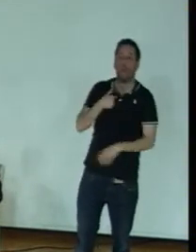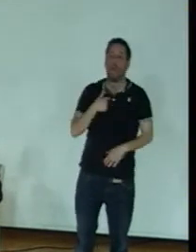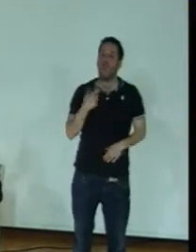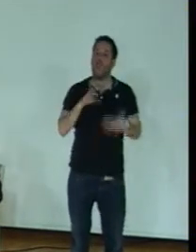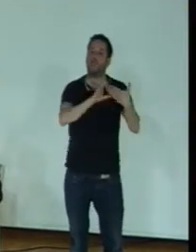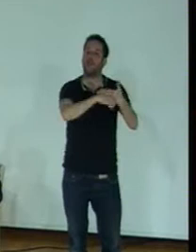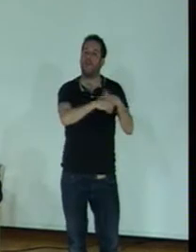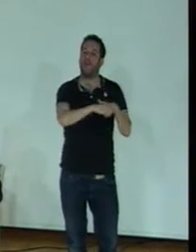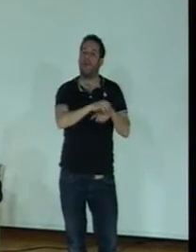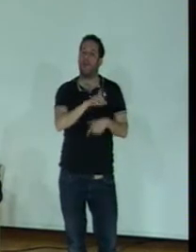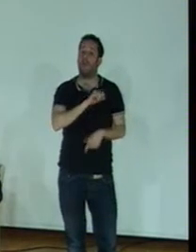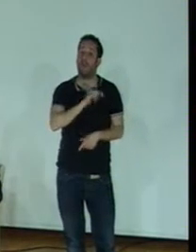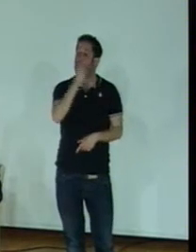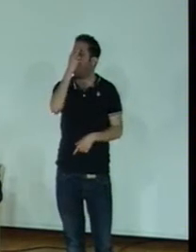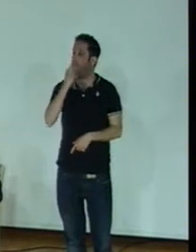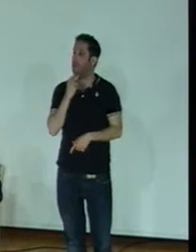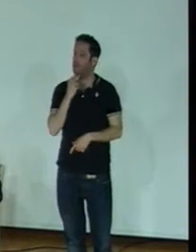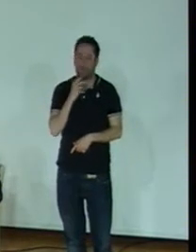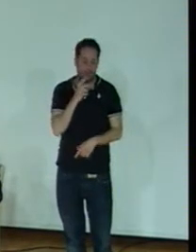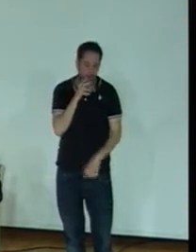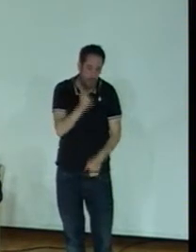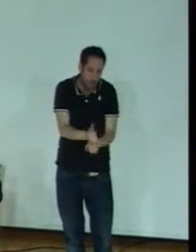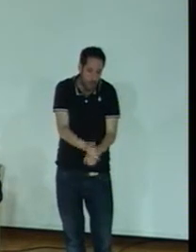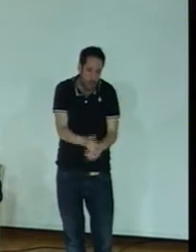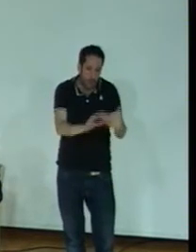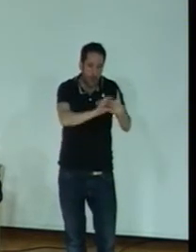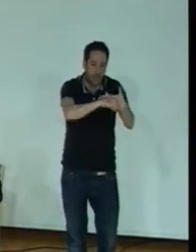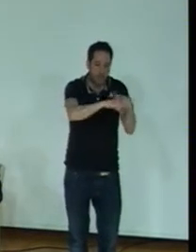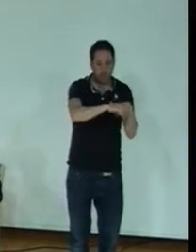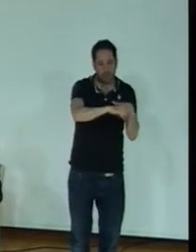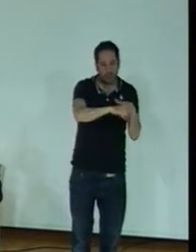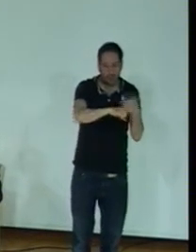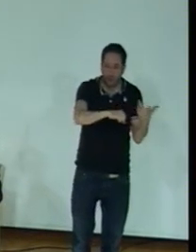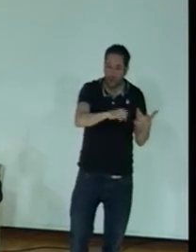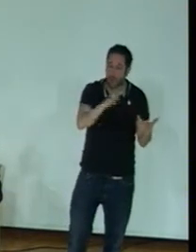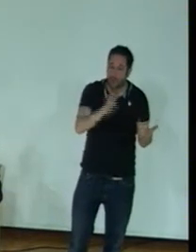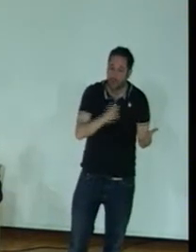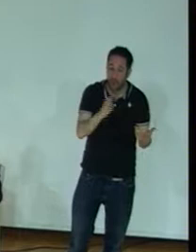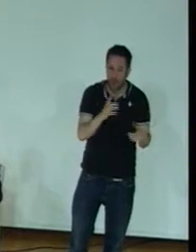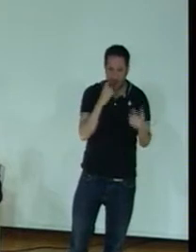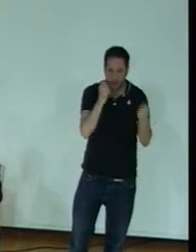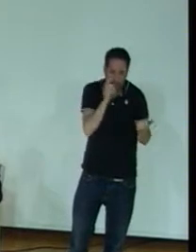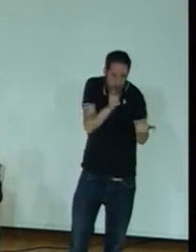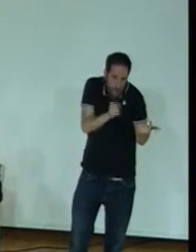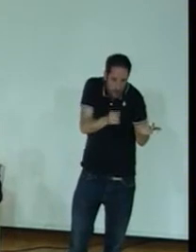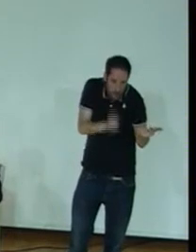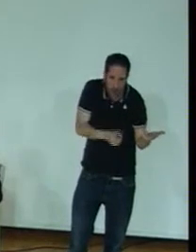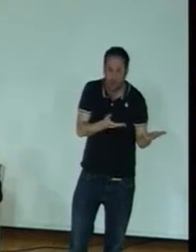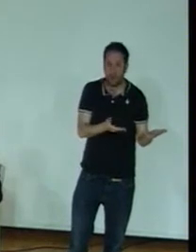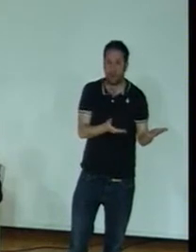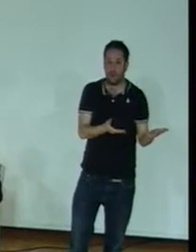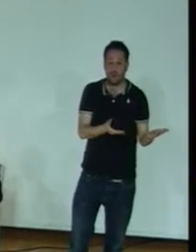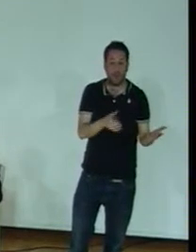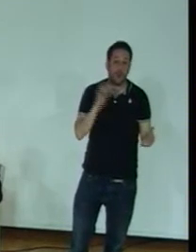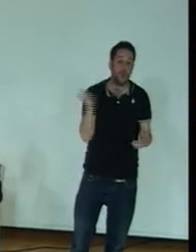qu'avec le chiffrement, la police devient aveugle, ça n'est pas vrai. Parce que le chiffrement nécessite tout un tas de précautions qui ne sont pas forcément